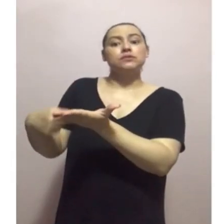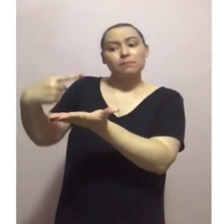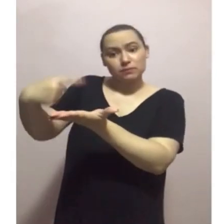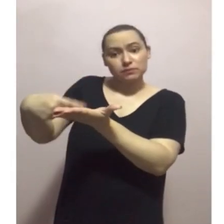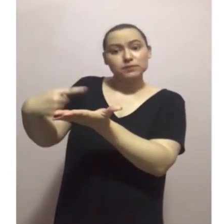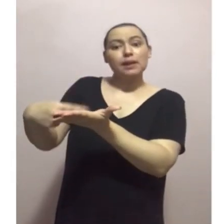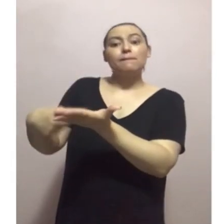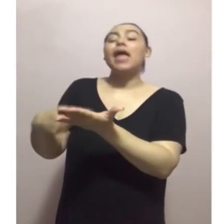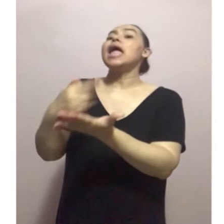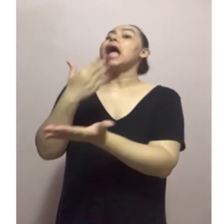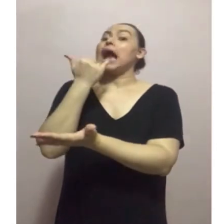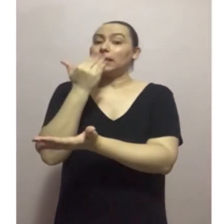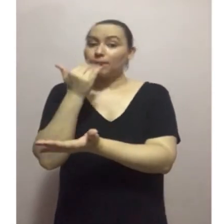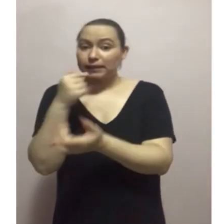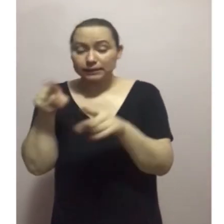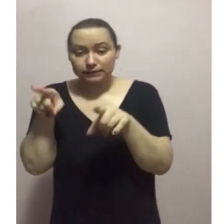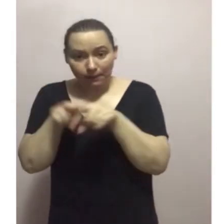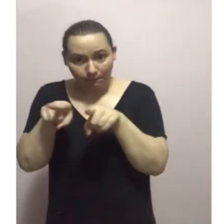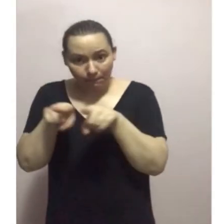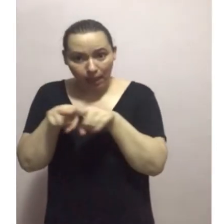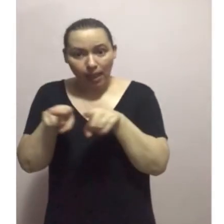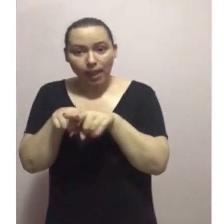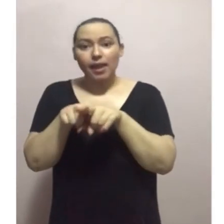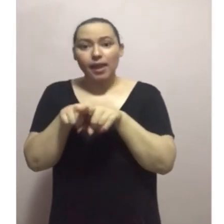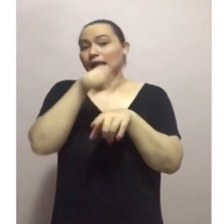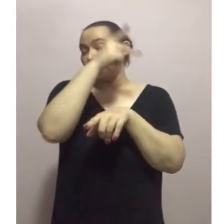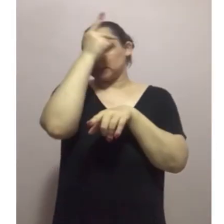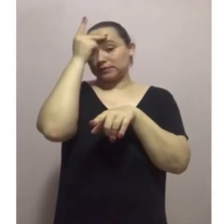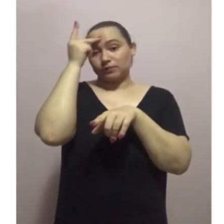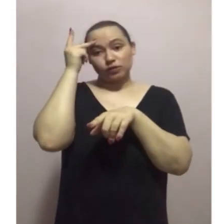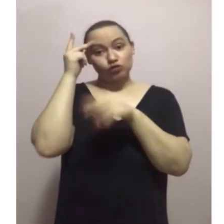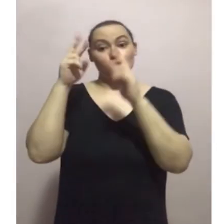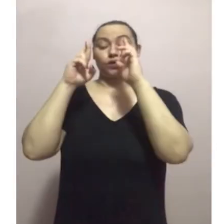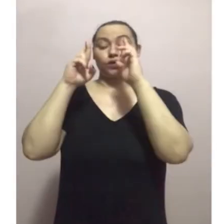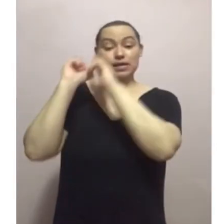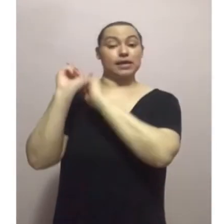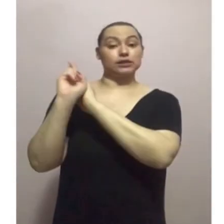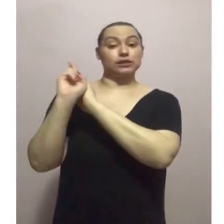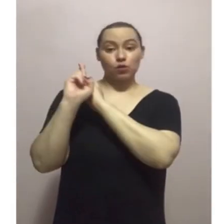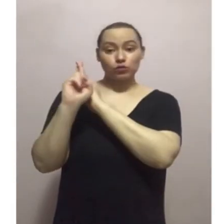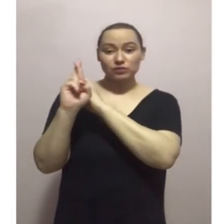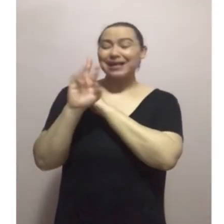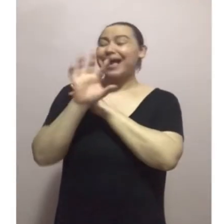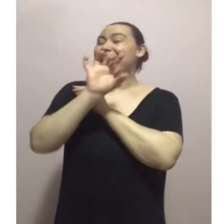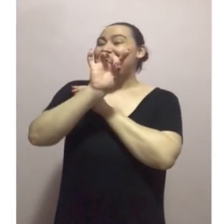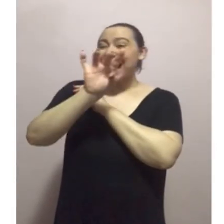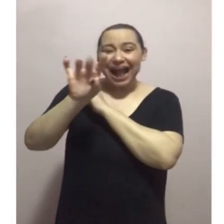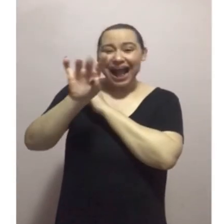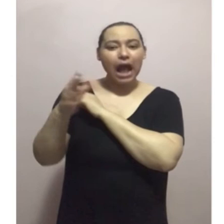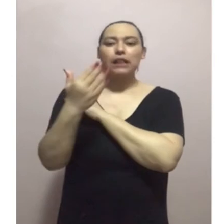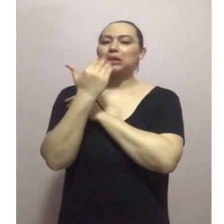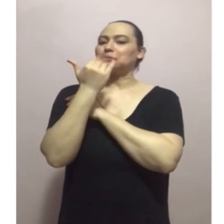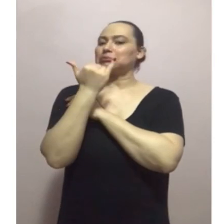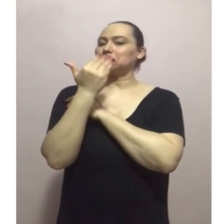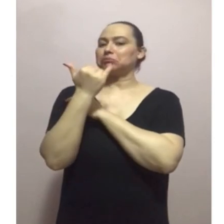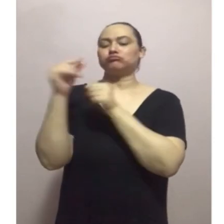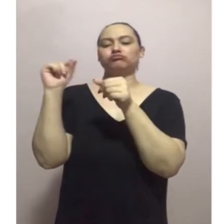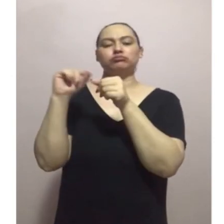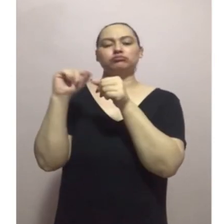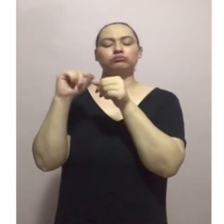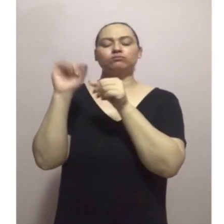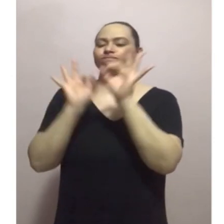também, né, Dé? Em Forma kits de alimentar não individuais, tinha, falados, as pessoas não, responsáveis pelo próprio levavam, lixo, cada um né? levava o